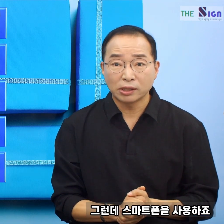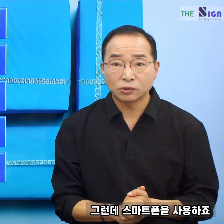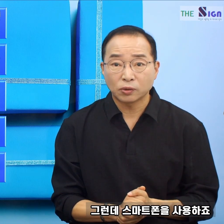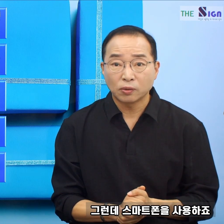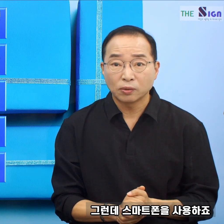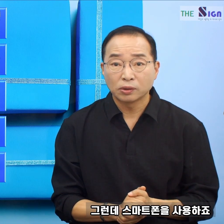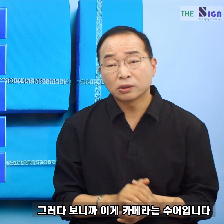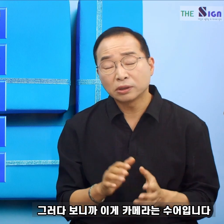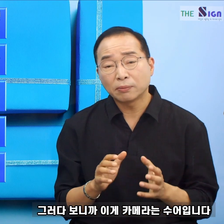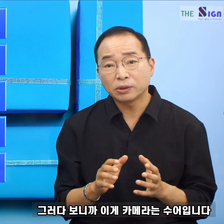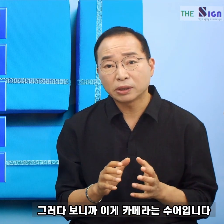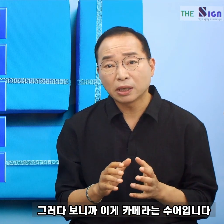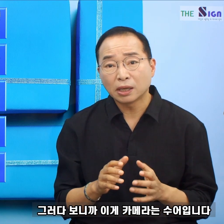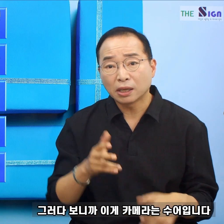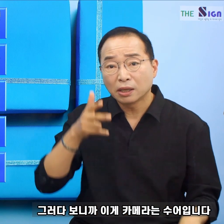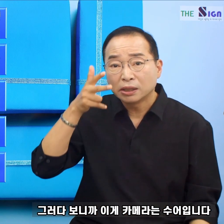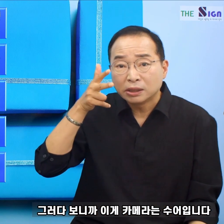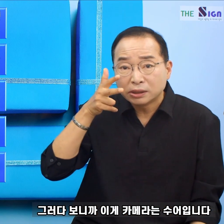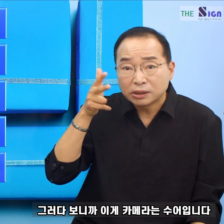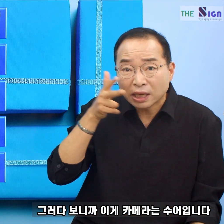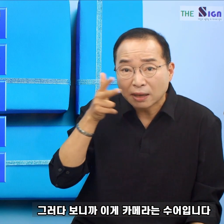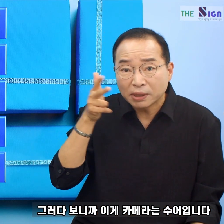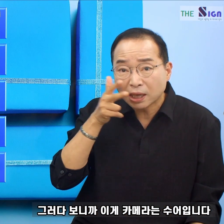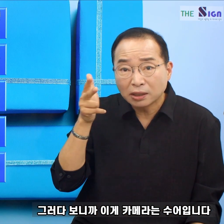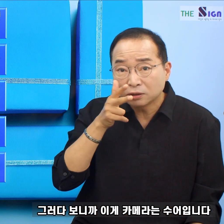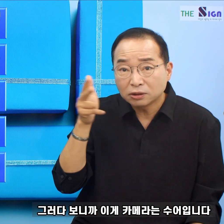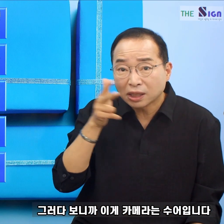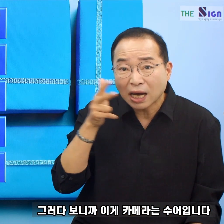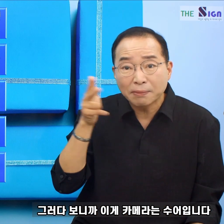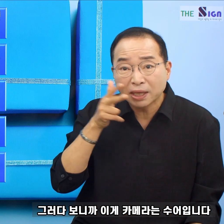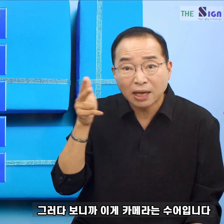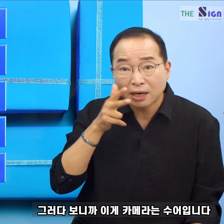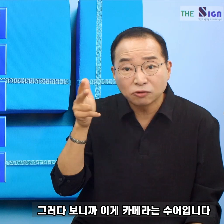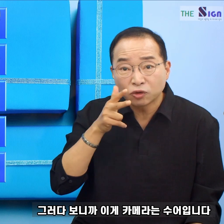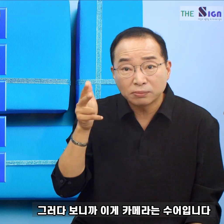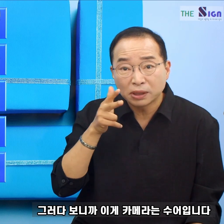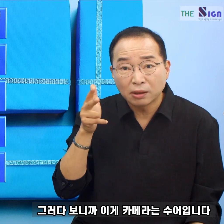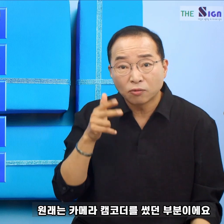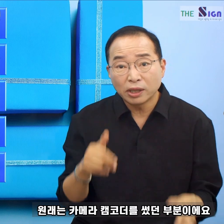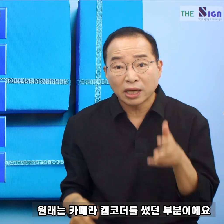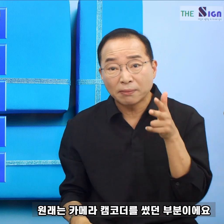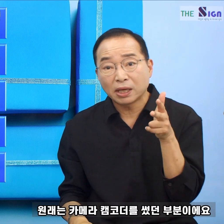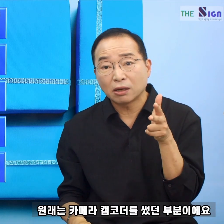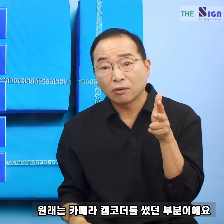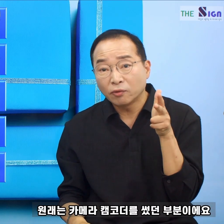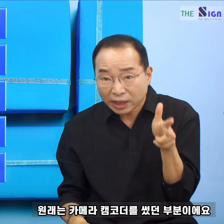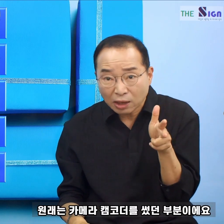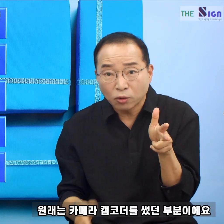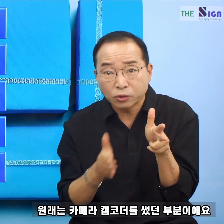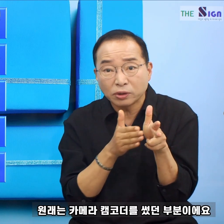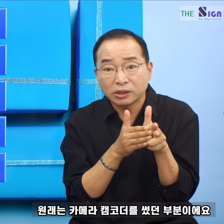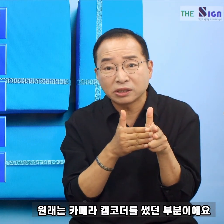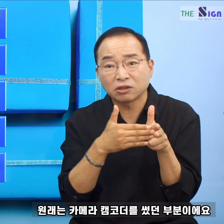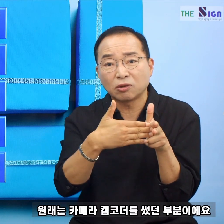사용하죠. 그러다 보니까 이게 이제 카메라라는 수화입니다. 원래는 캠코더를 이렇게 썼던